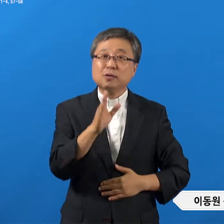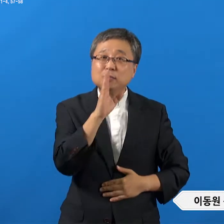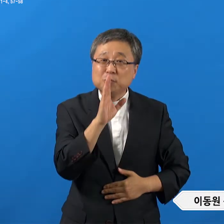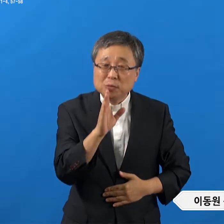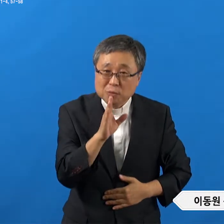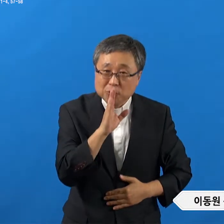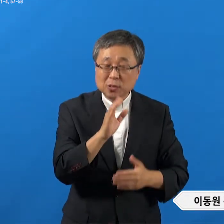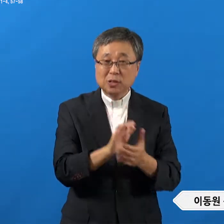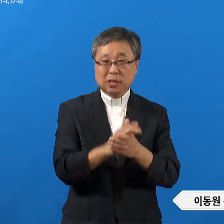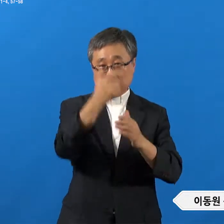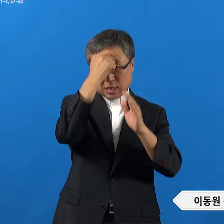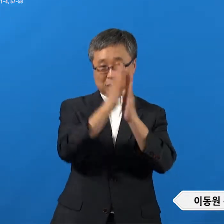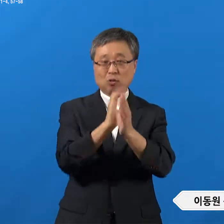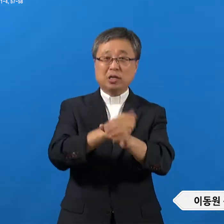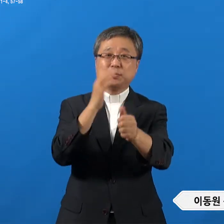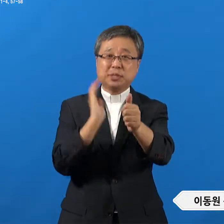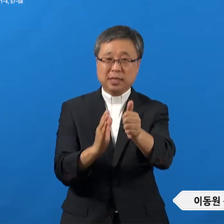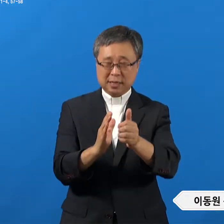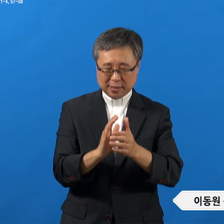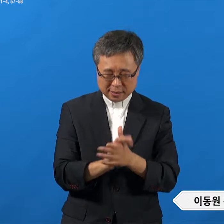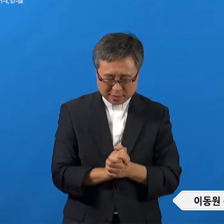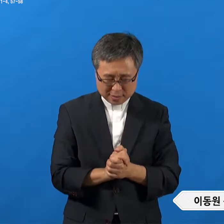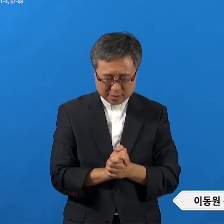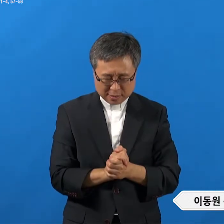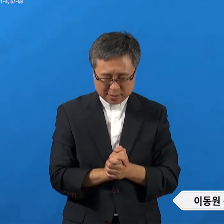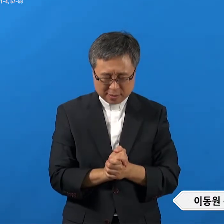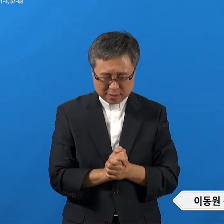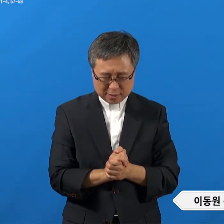이스터. 기도하시겠습니다.